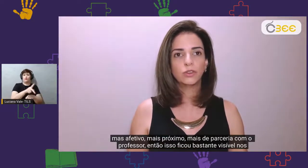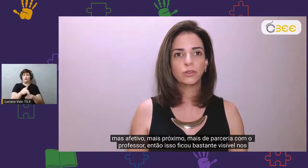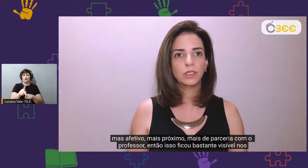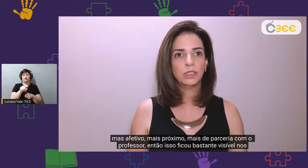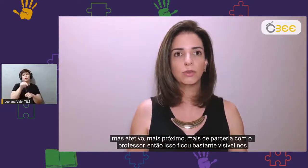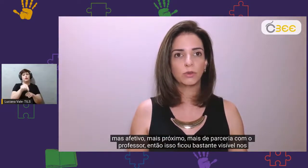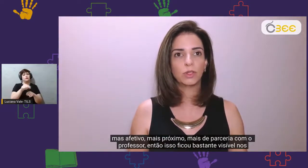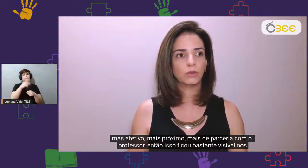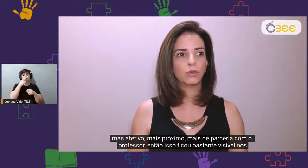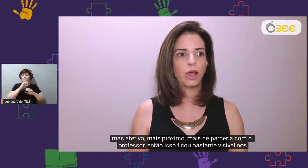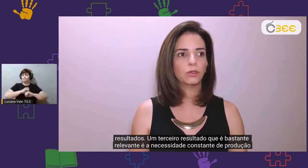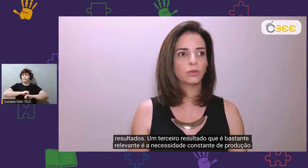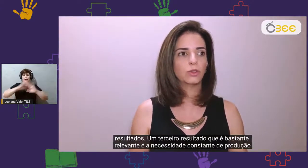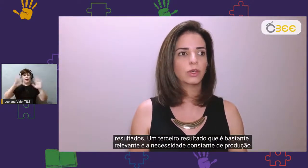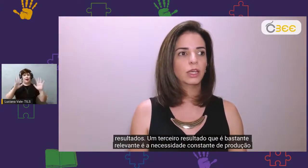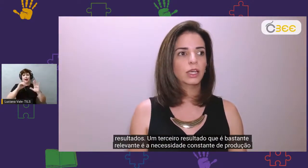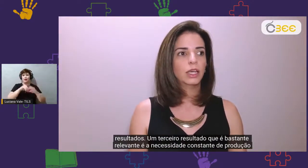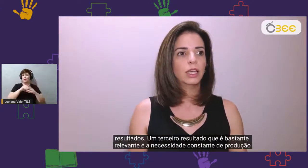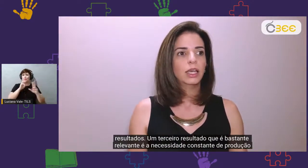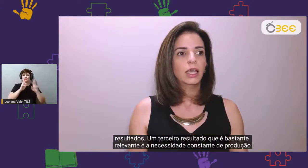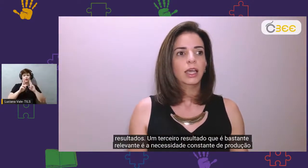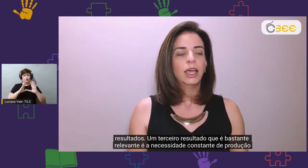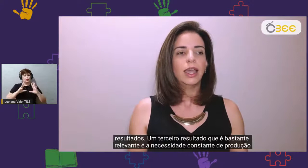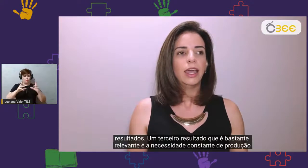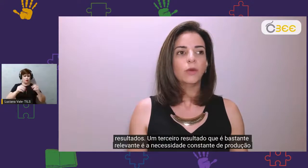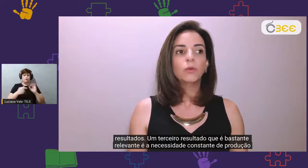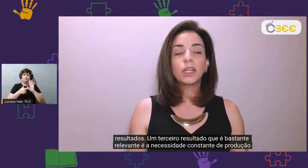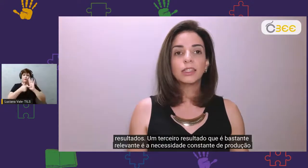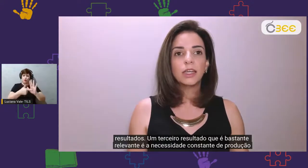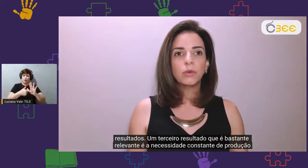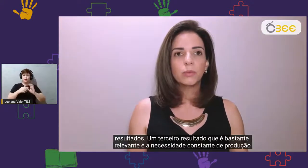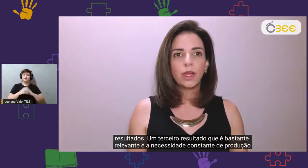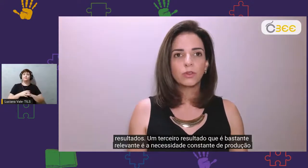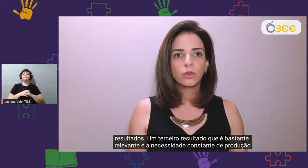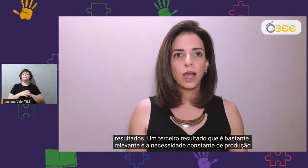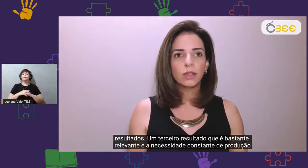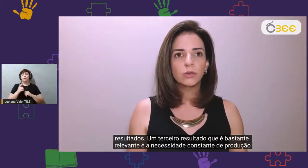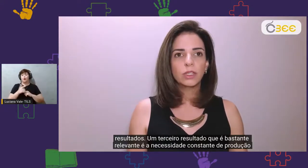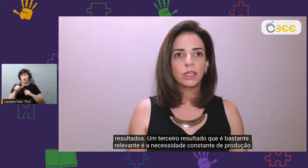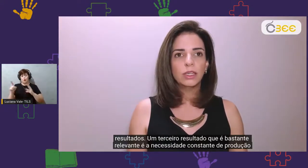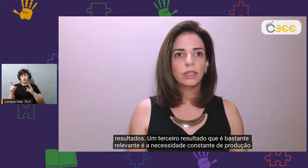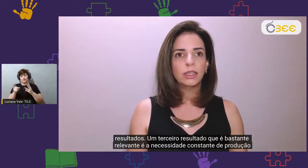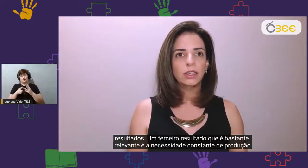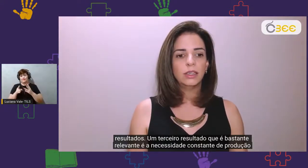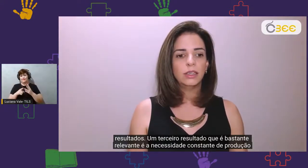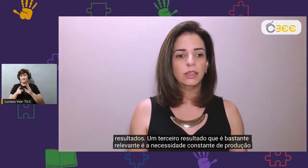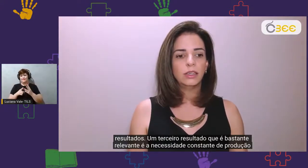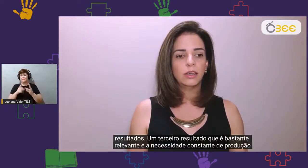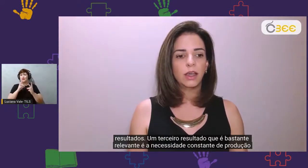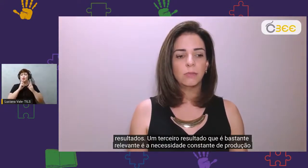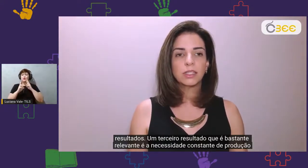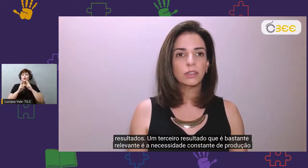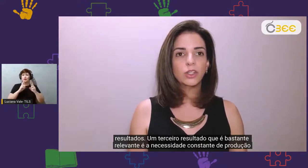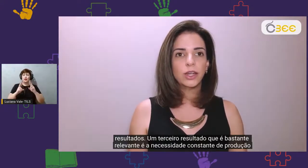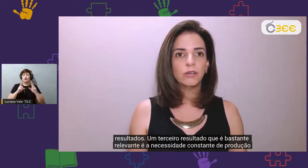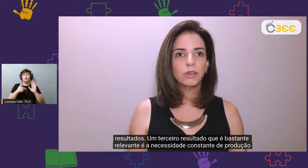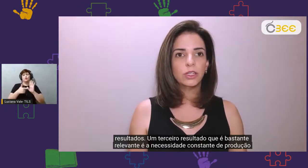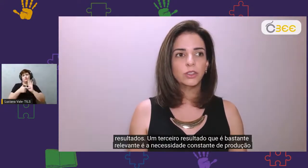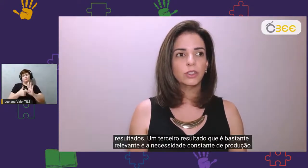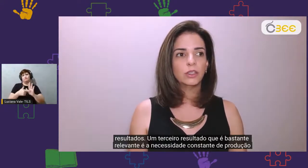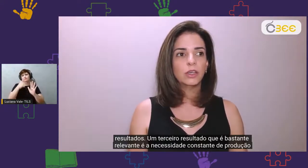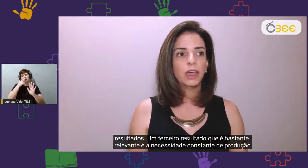ficou bastante visível nos resultados. Um terceiro resultado que é